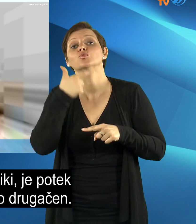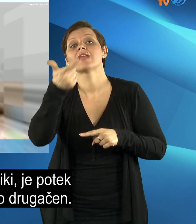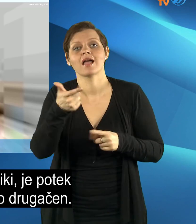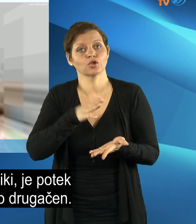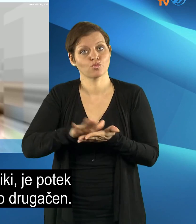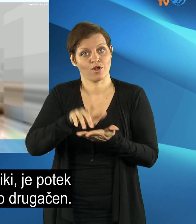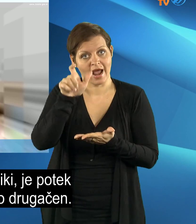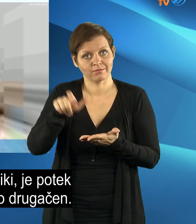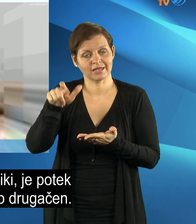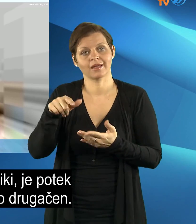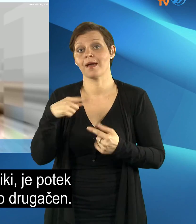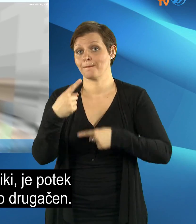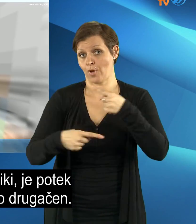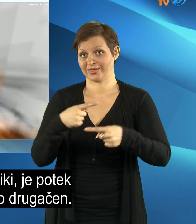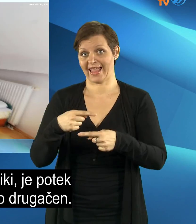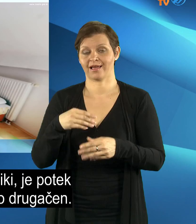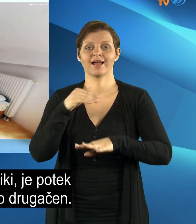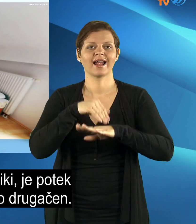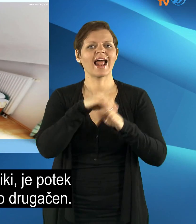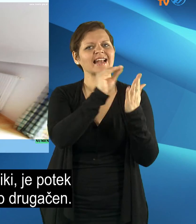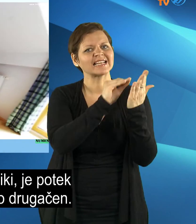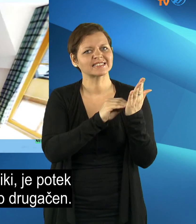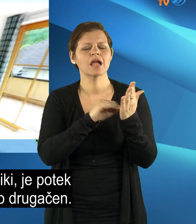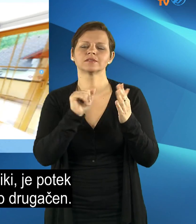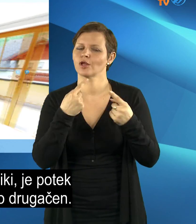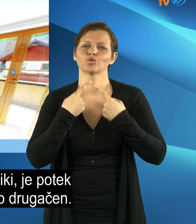je potek registracije nekoliko drugačen.